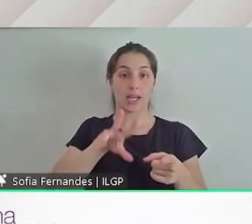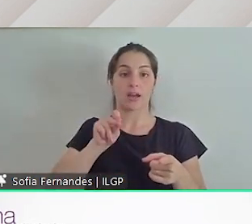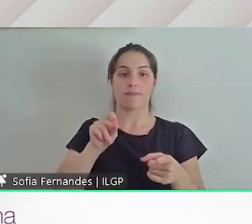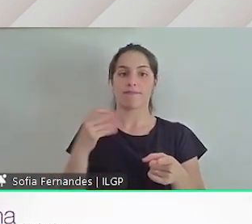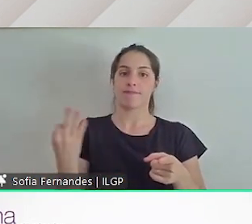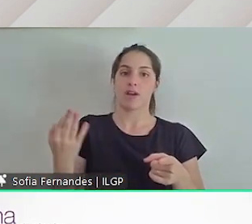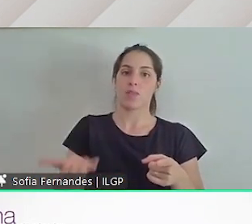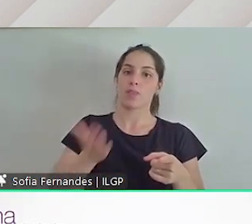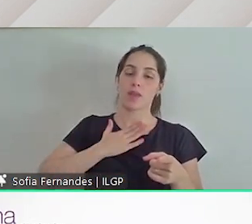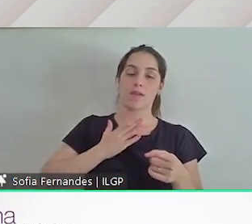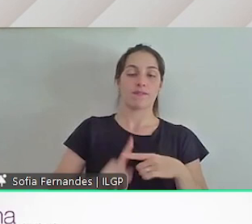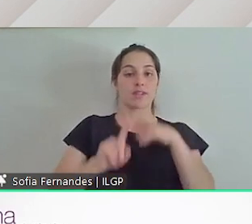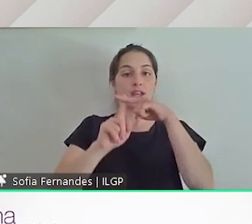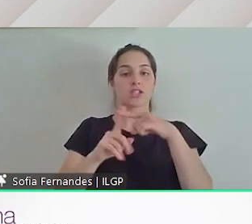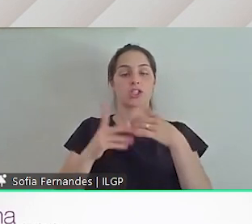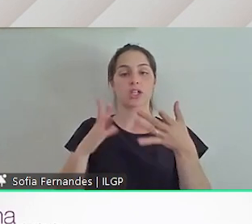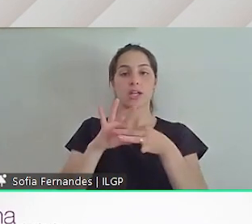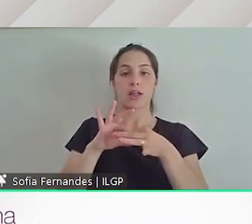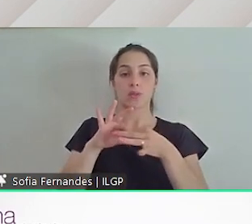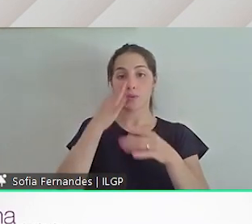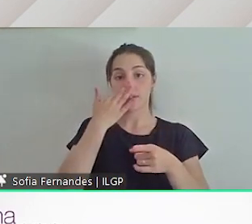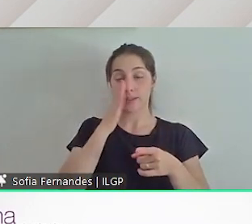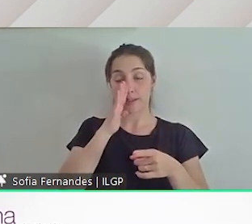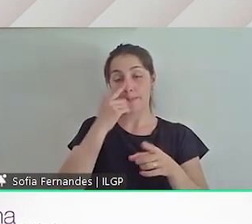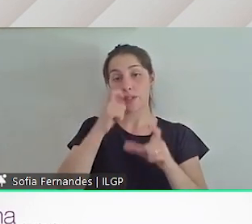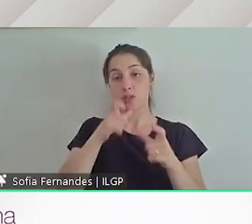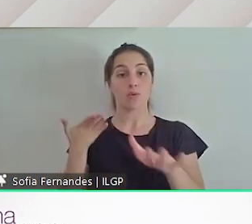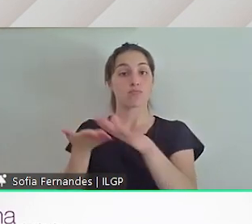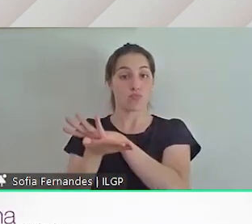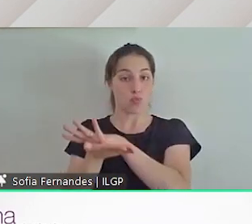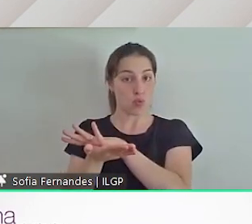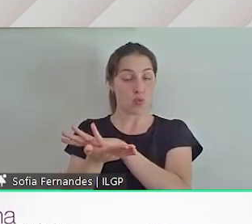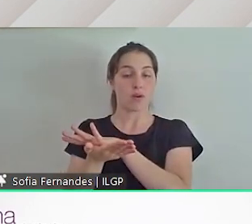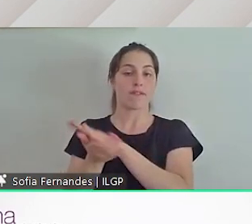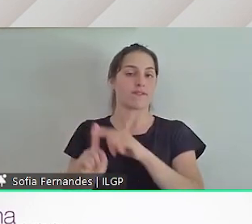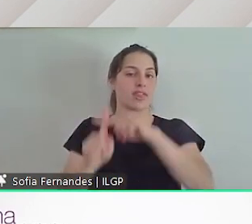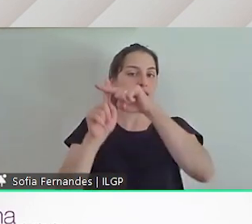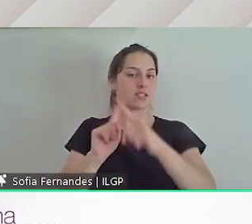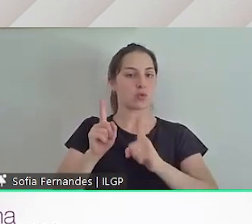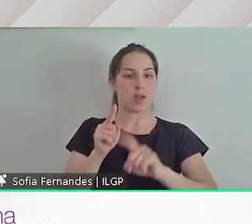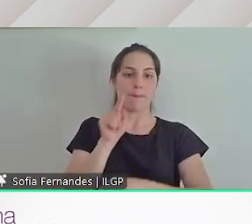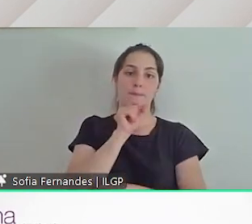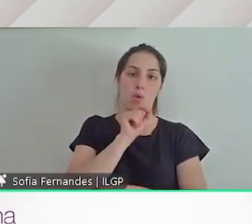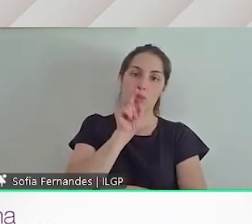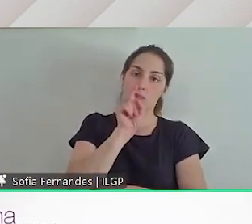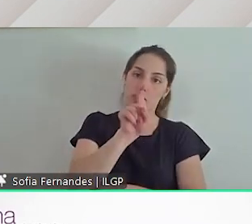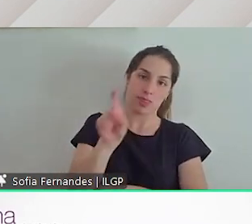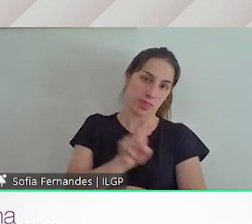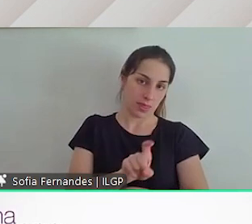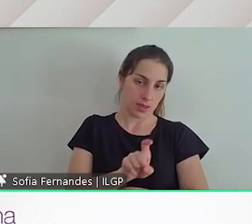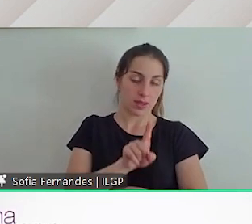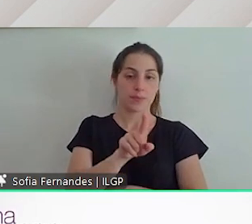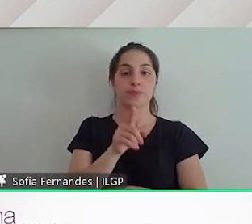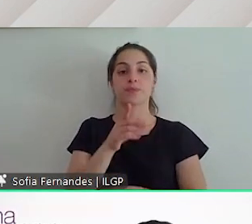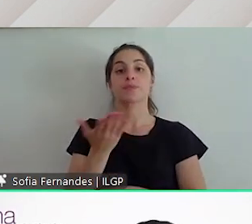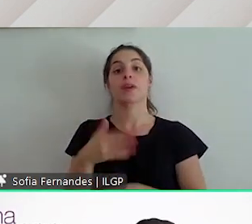vantagens para os membros in-alumni, ou seja, pertencer à rede in-alumni